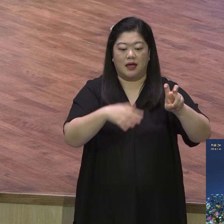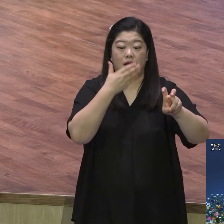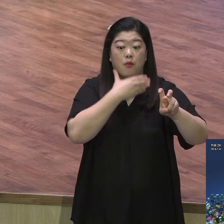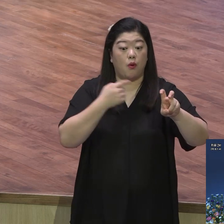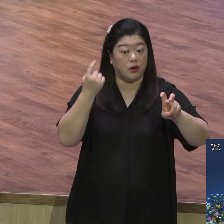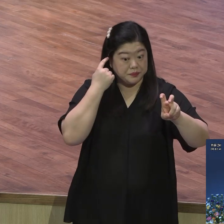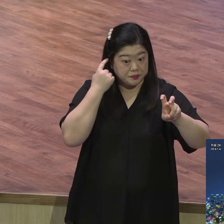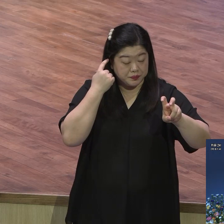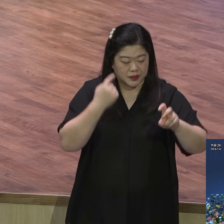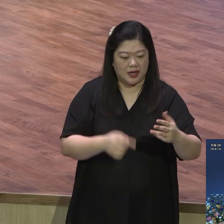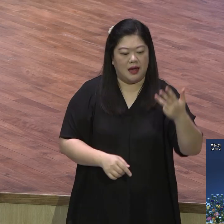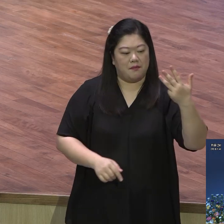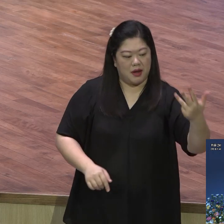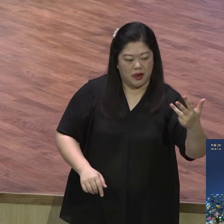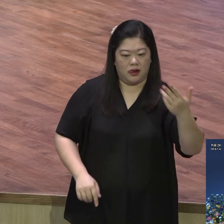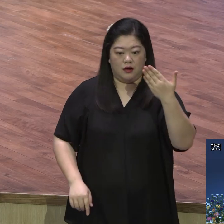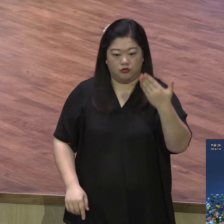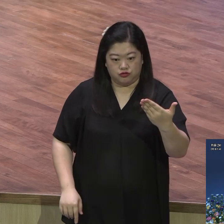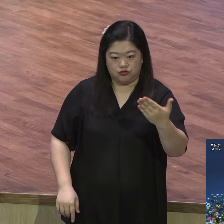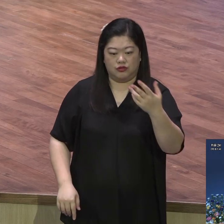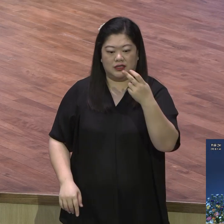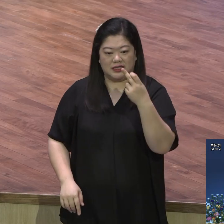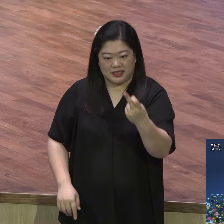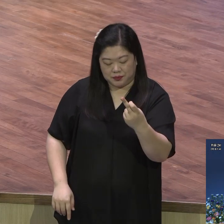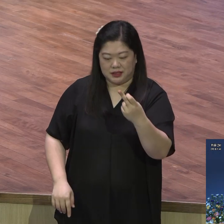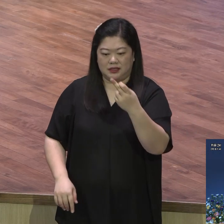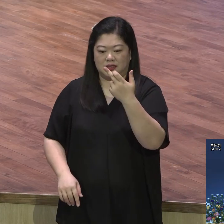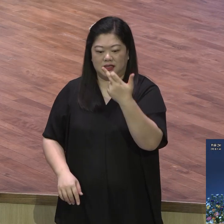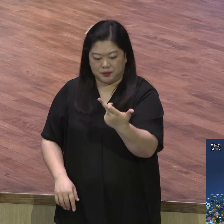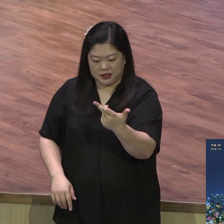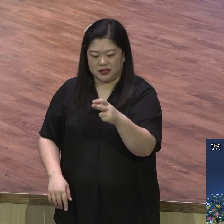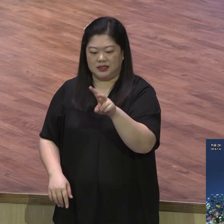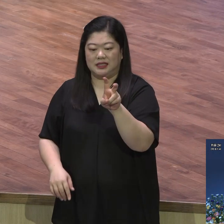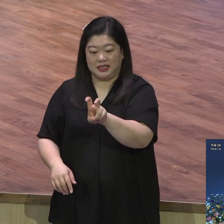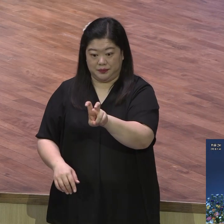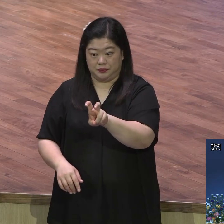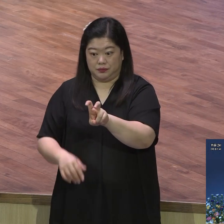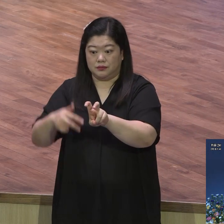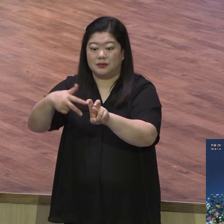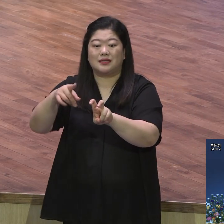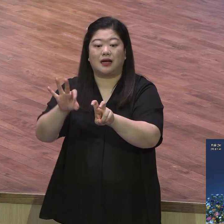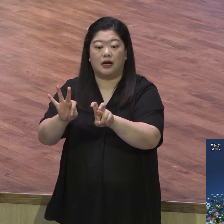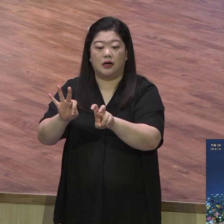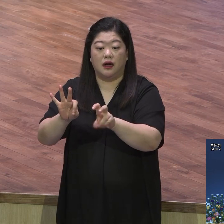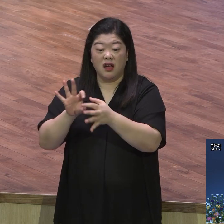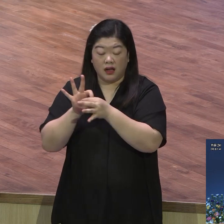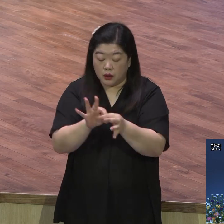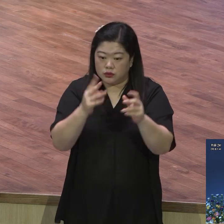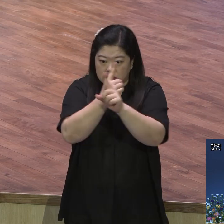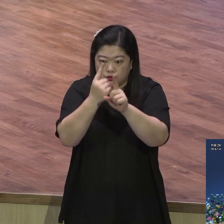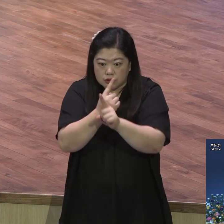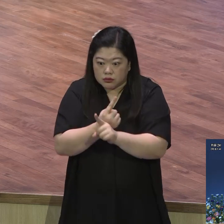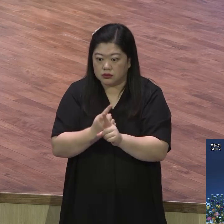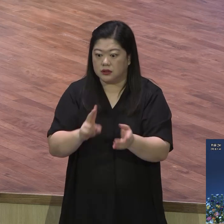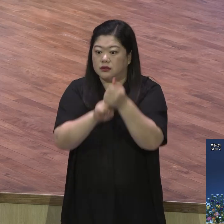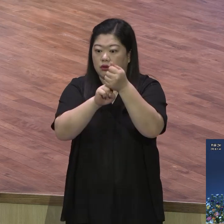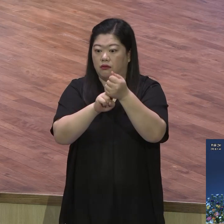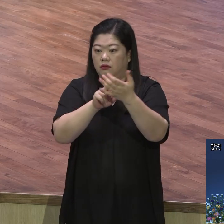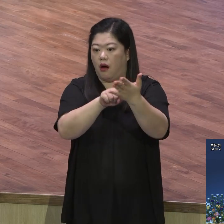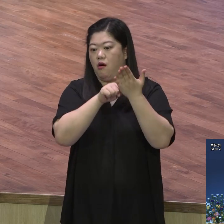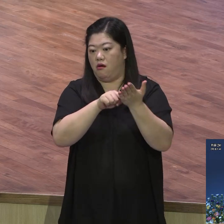8장, 9장, 12장, 15장, 17장, 20장 다양한 형태로 그렇게 치유가 기록되어 있습니다.